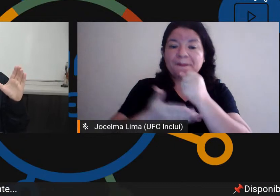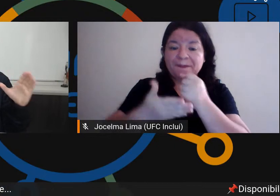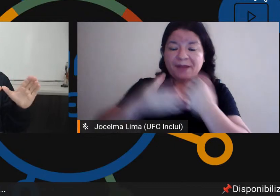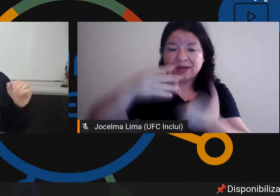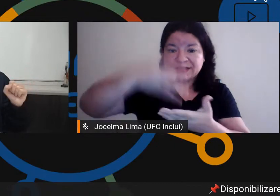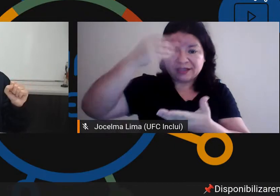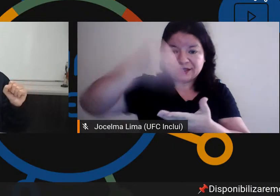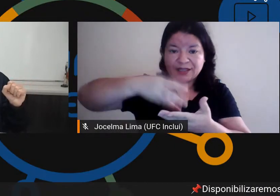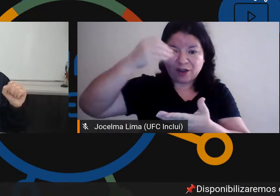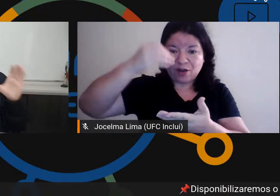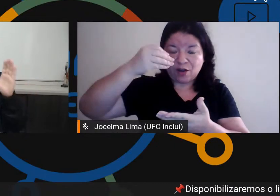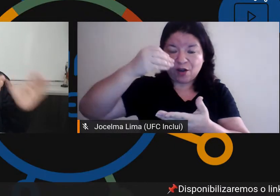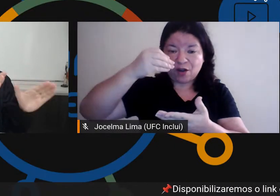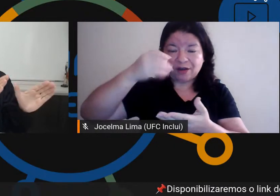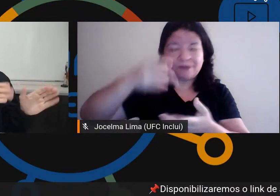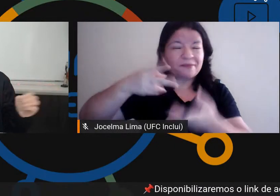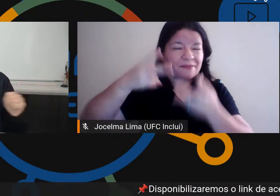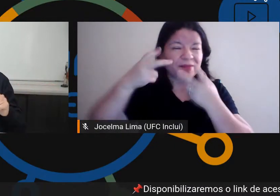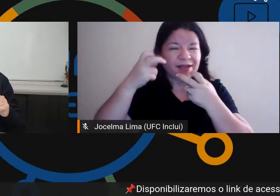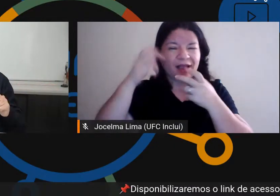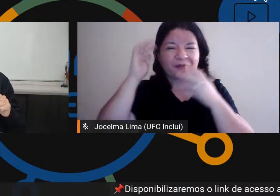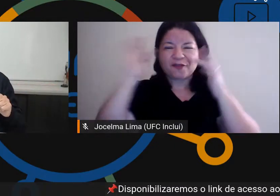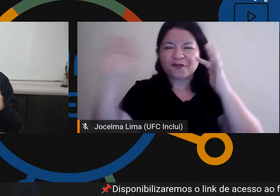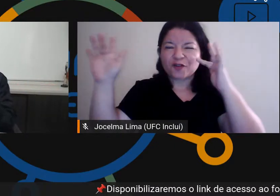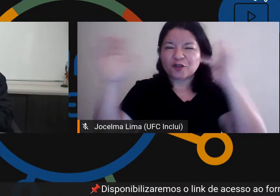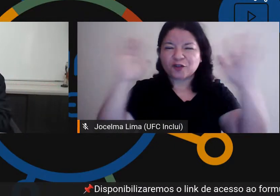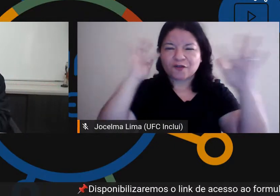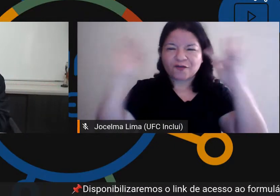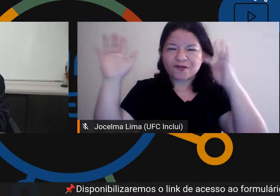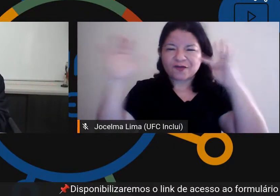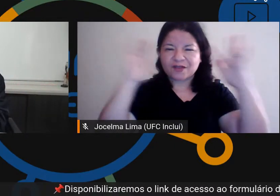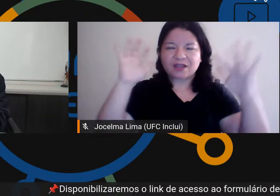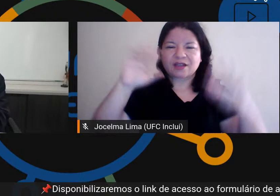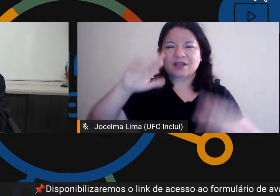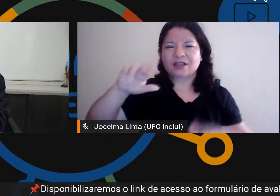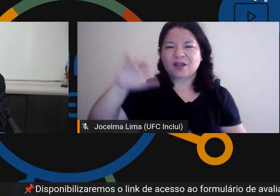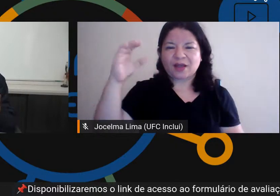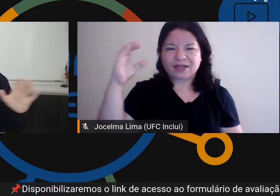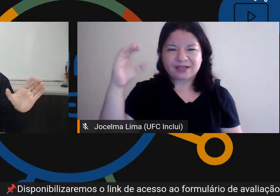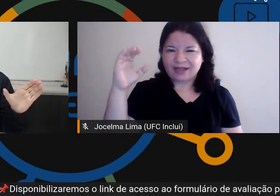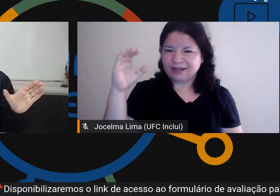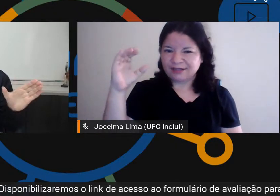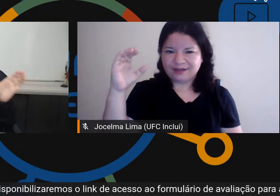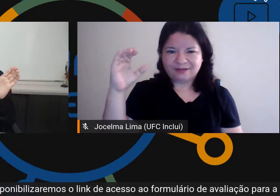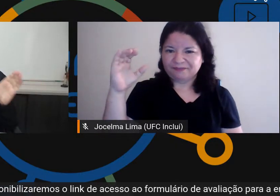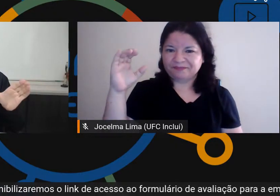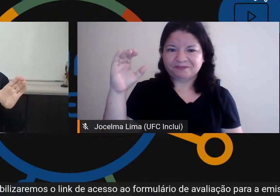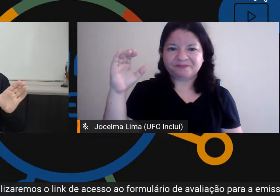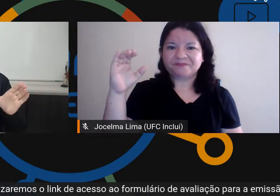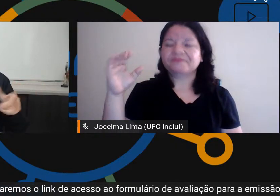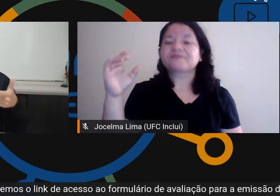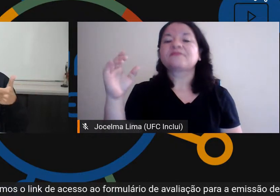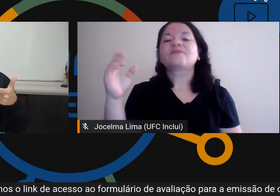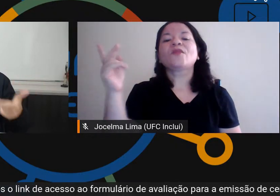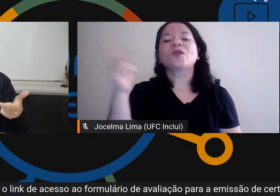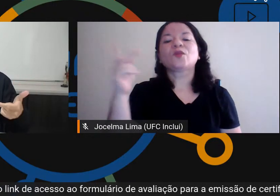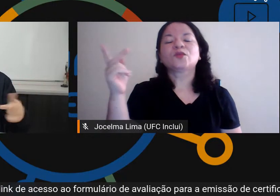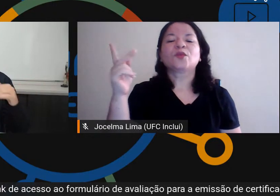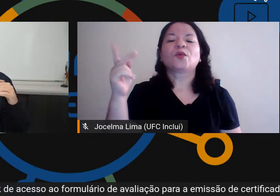a filosofia. Filosofia não é ciência. Ciência não é filosofia. Ambas são as duas